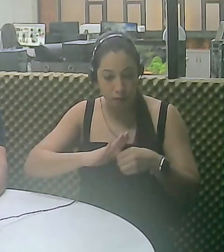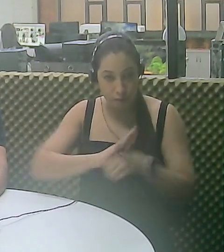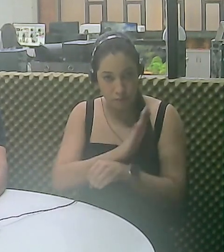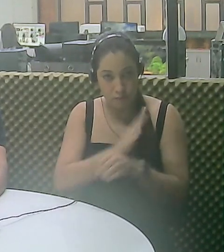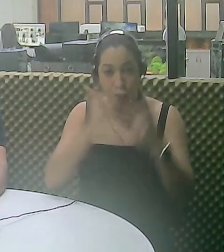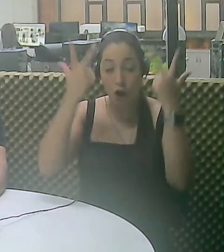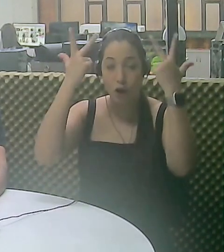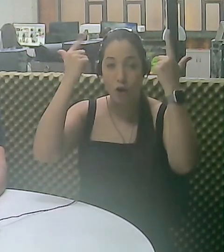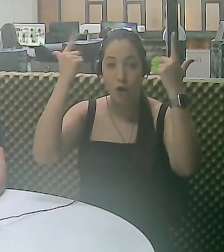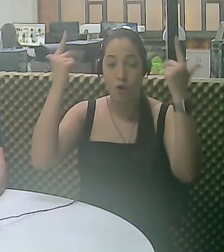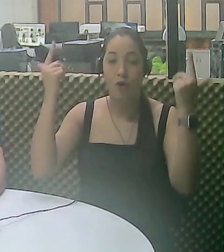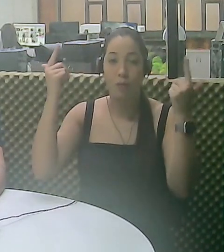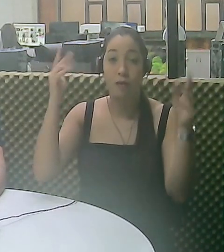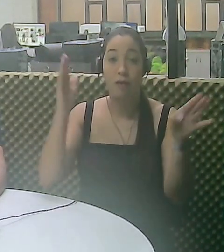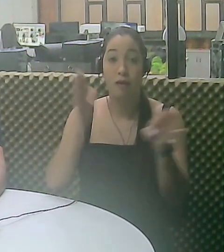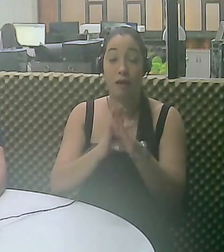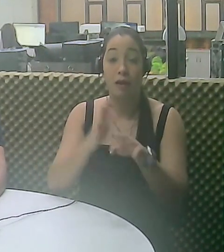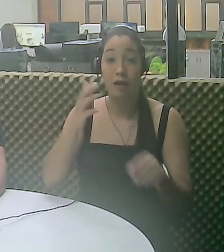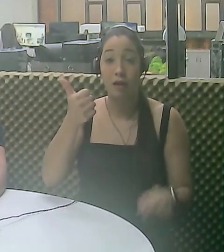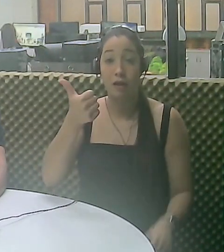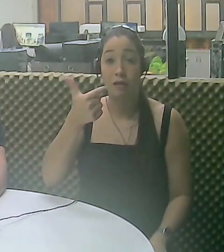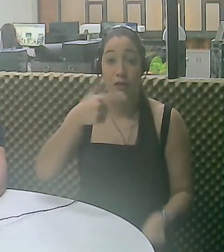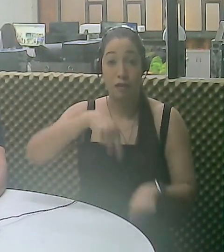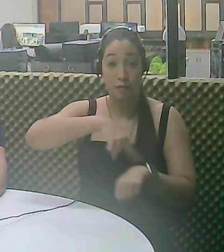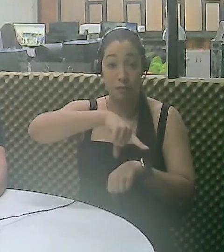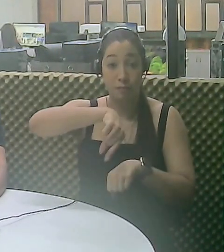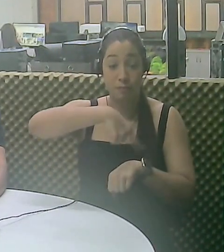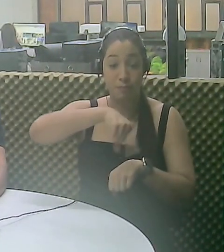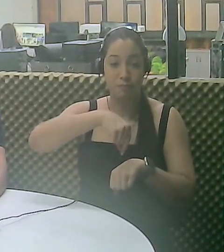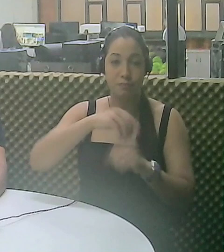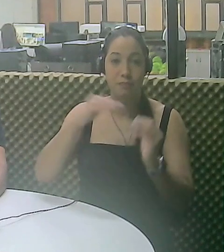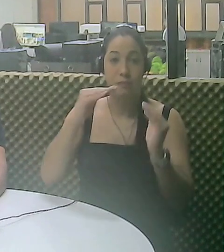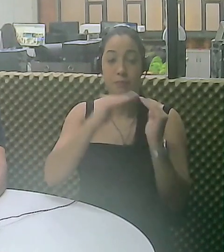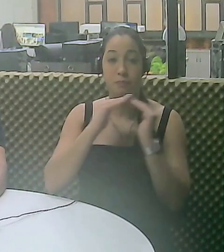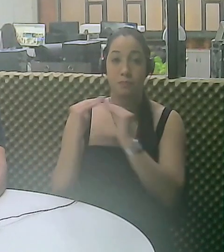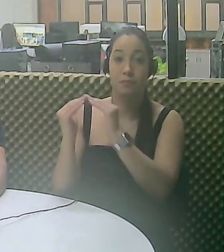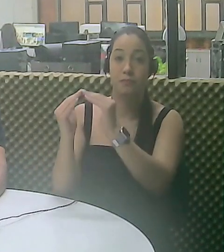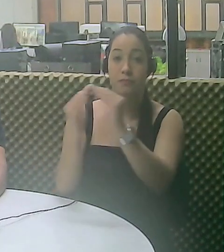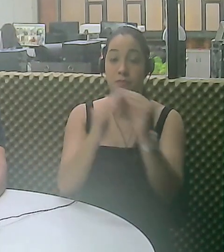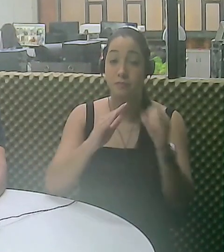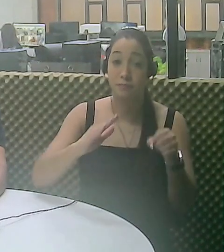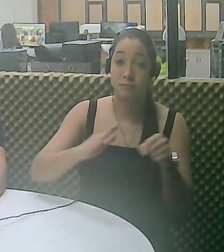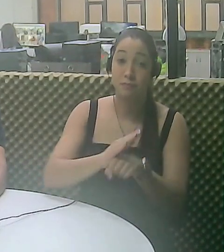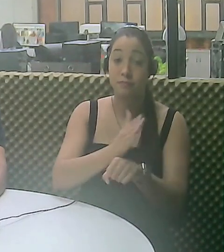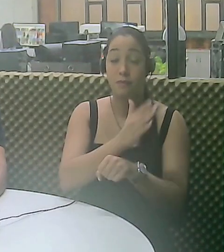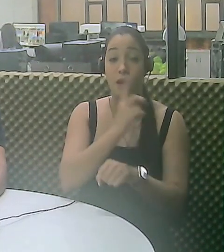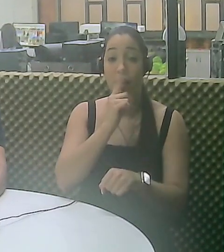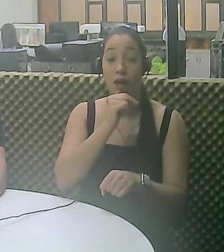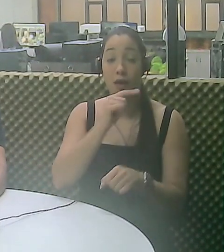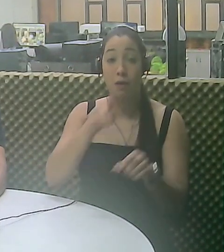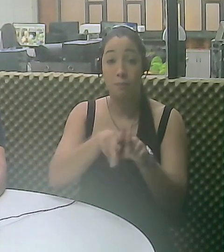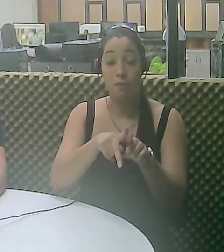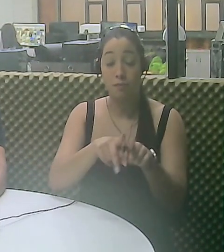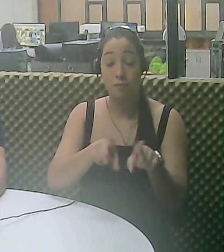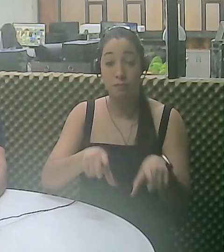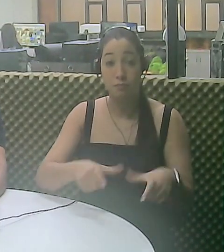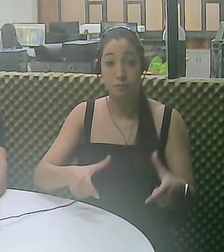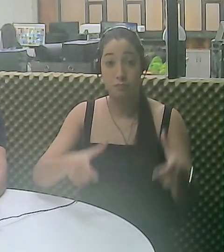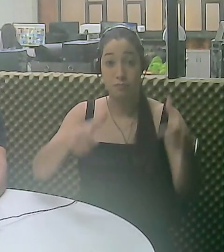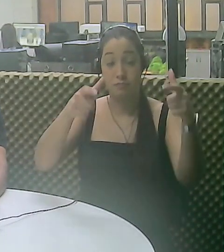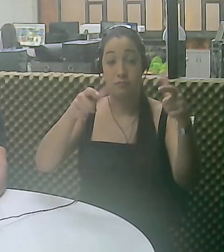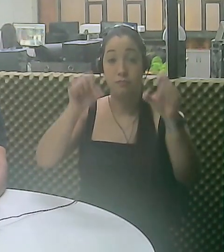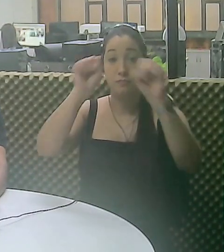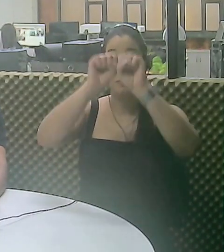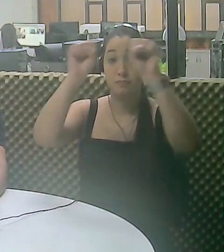deverá ser normalizado em até 12 horas. Os bairros e condomínios abastecidos pelo reservatório que fazem parte